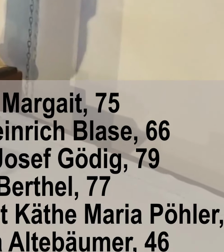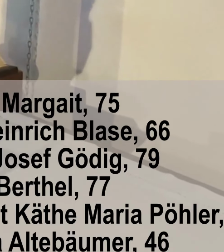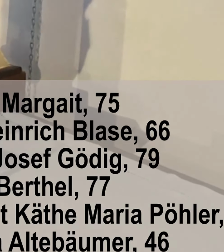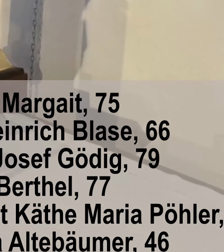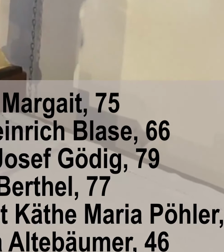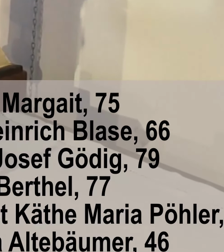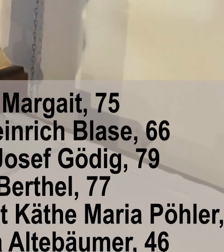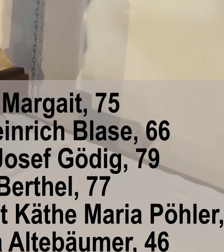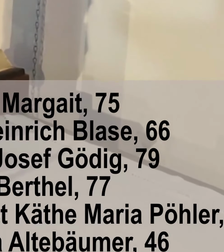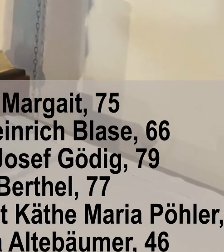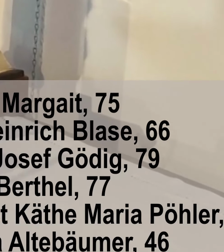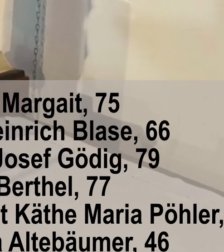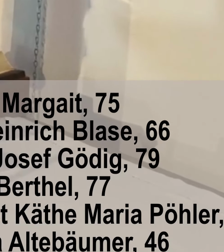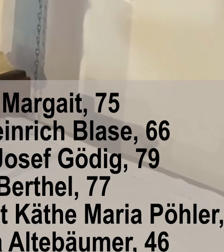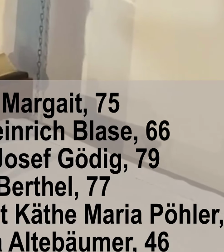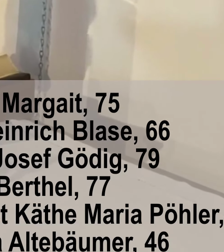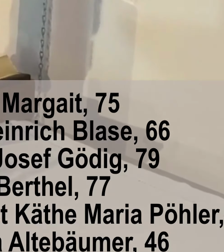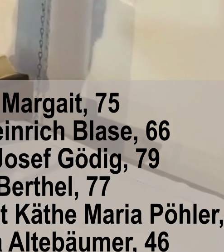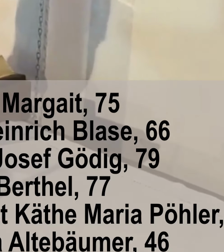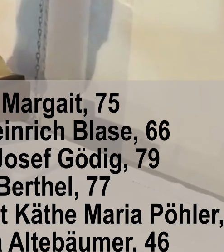58 Jahre.